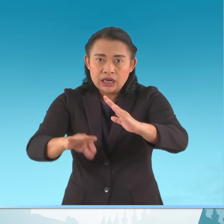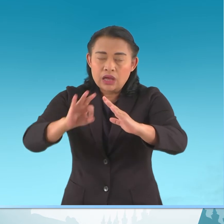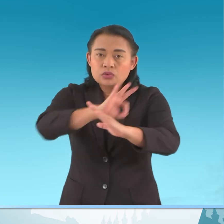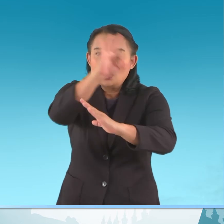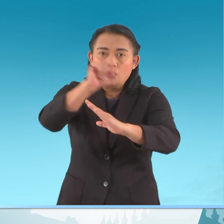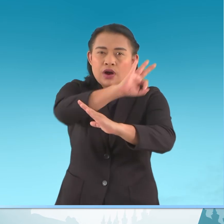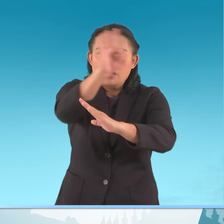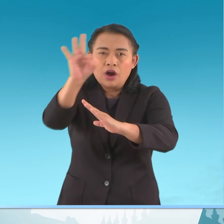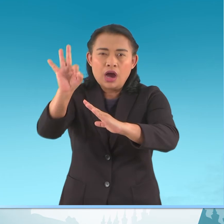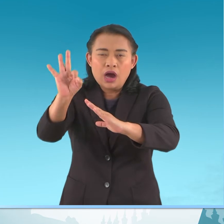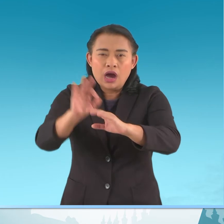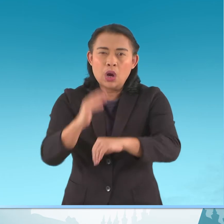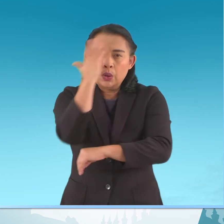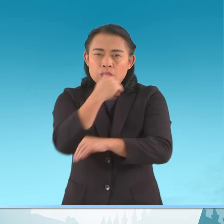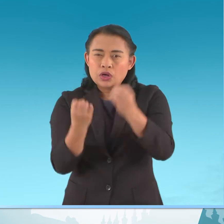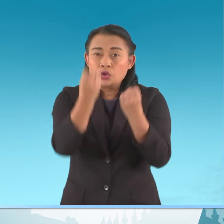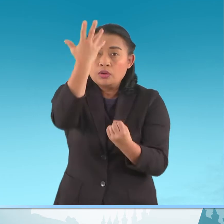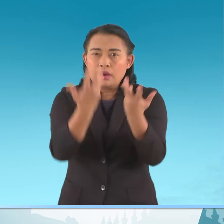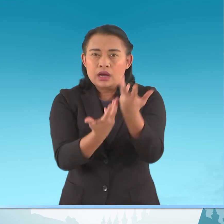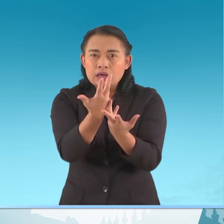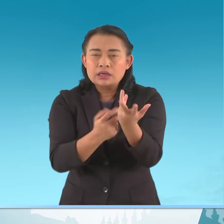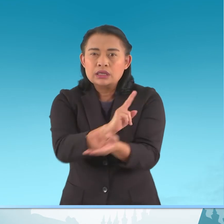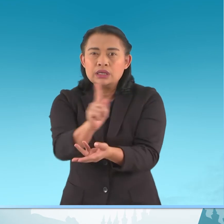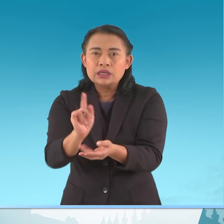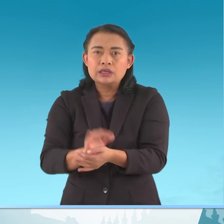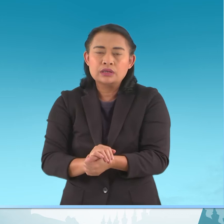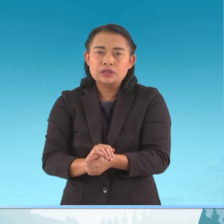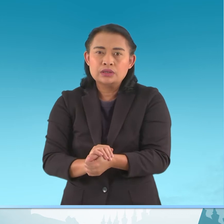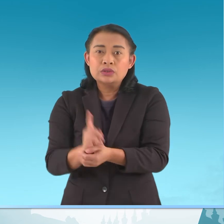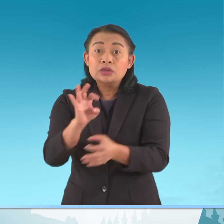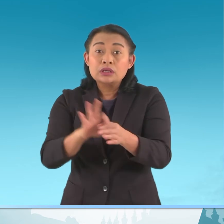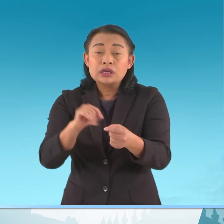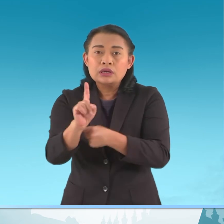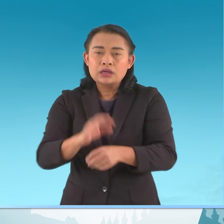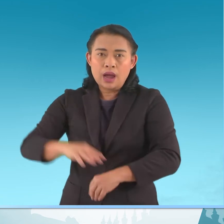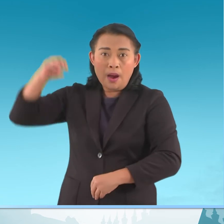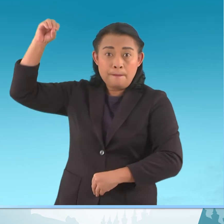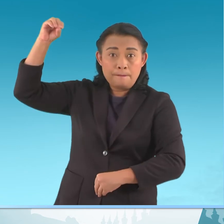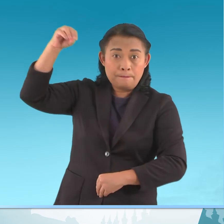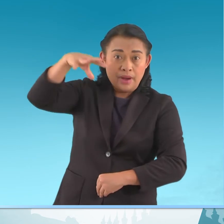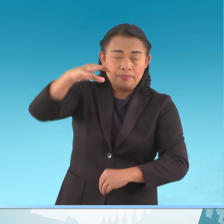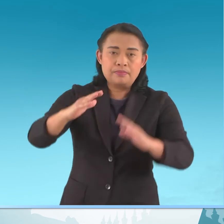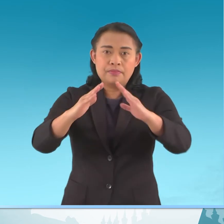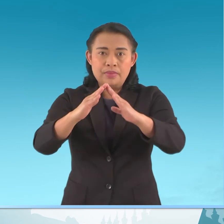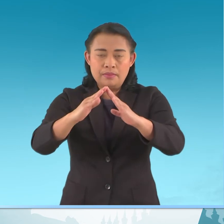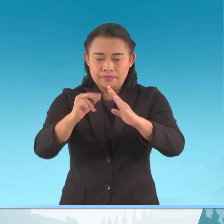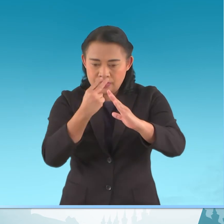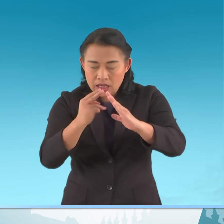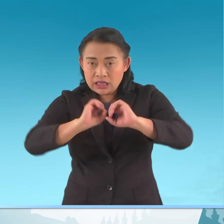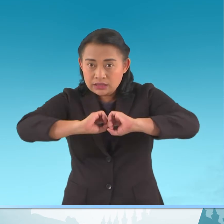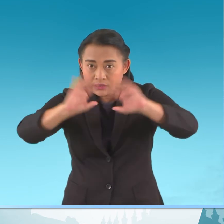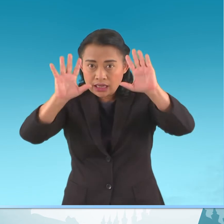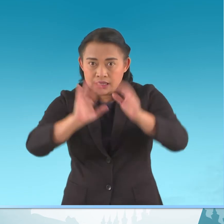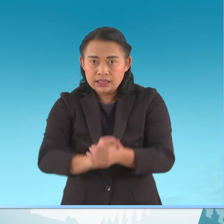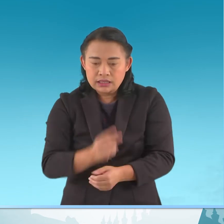สีฟ้าสวยงามนะครับมีต้นไม้ใบหญ้าแสงอาทิตย์นี้ด้วยความที่ที่ตรงนี้เป็นที่ตะวันตกพอดีนะครับก็เลยสาดส่องมาที่ตัวประสาทอย่าง